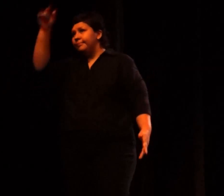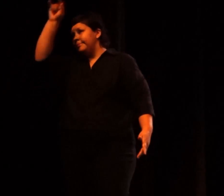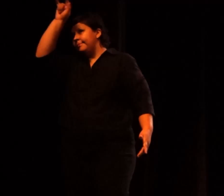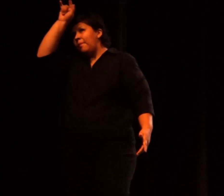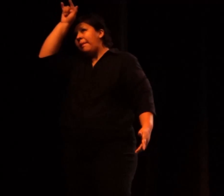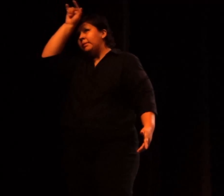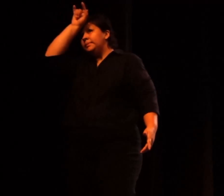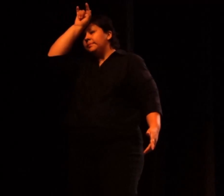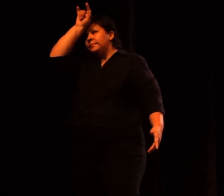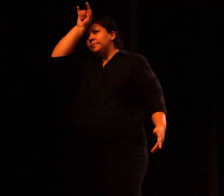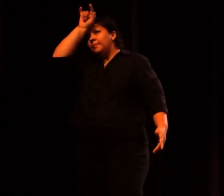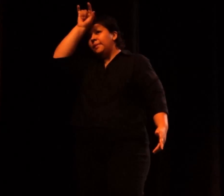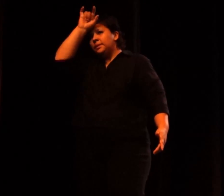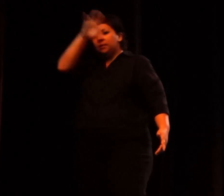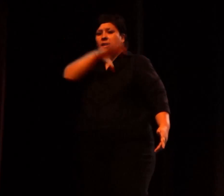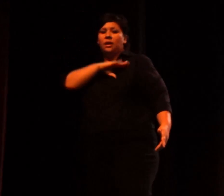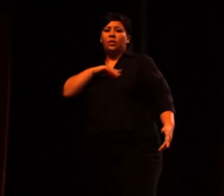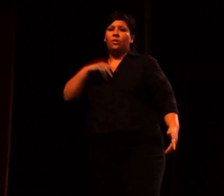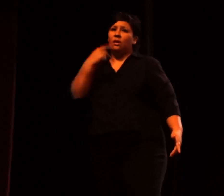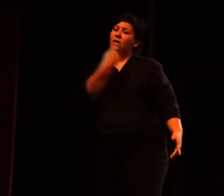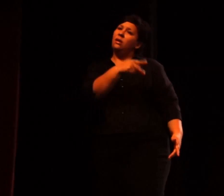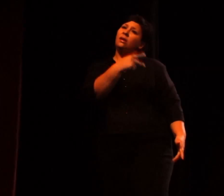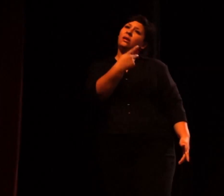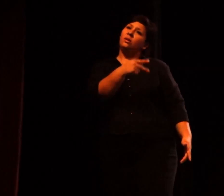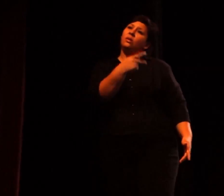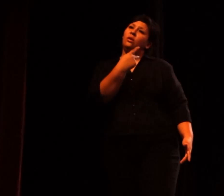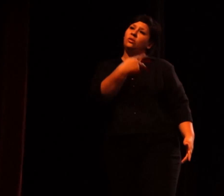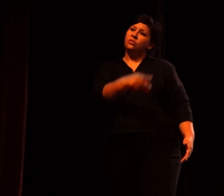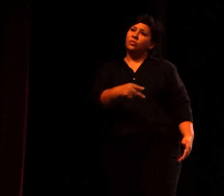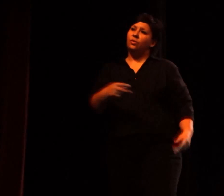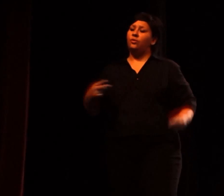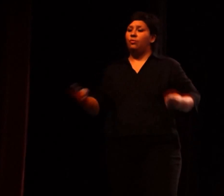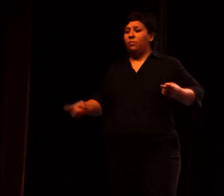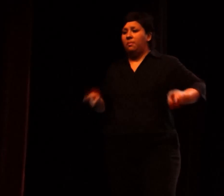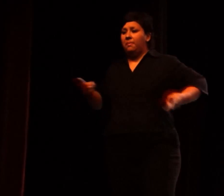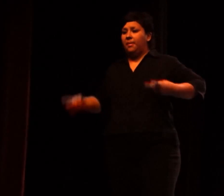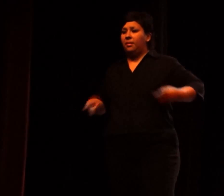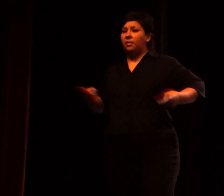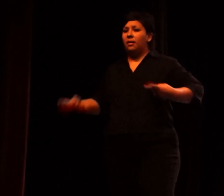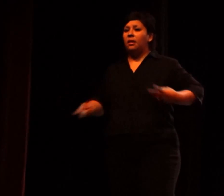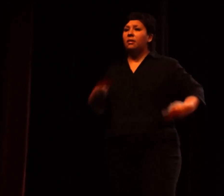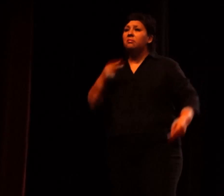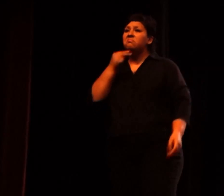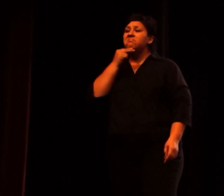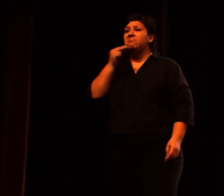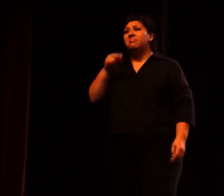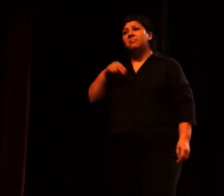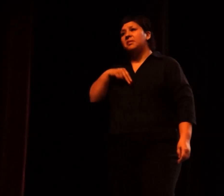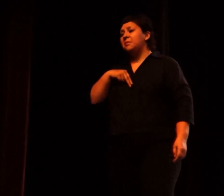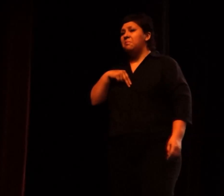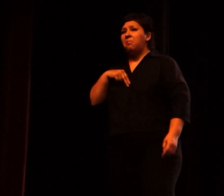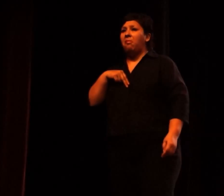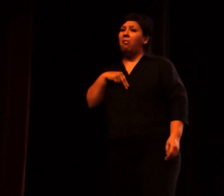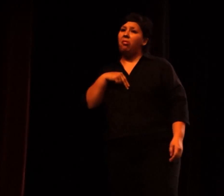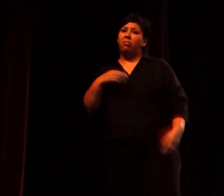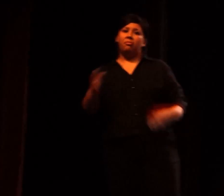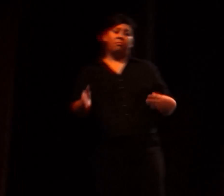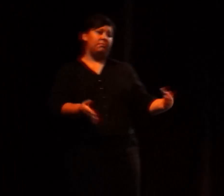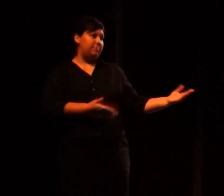cómo pagará los gastos del hospital. Y recuerda que tiene una vaca y un becerro y decide